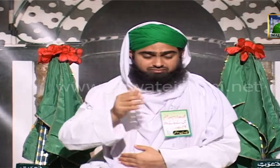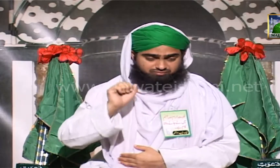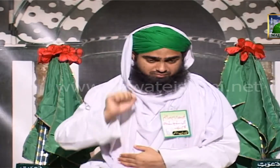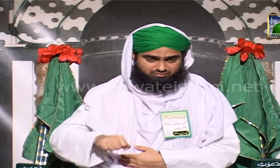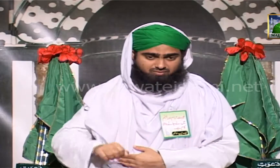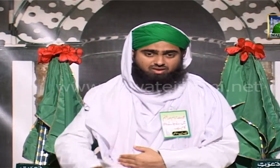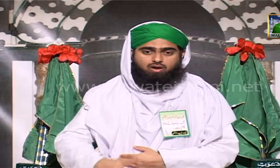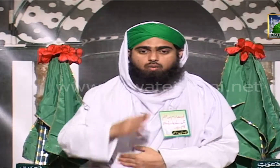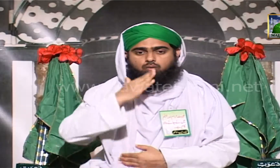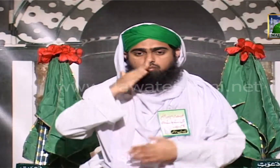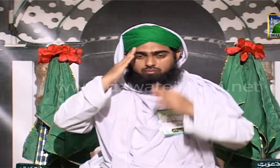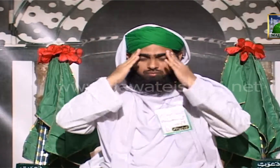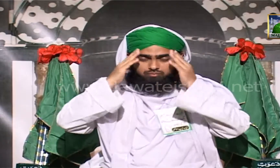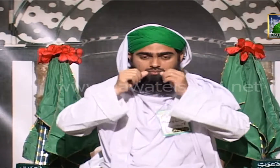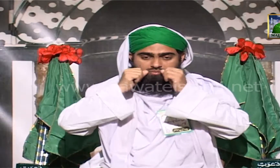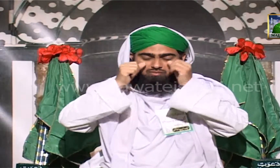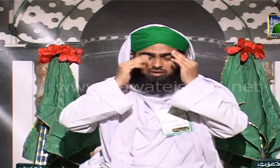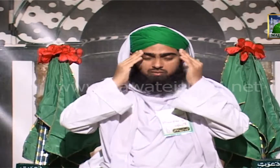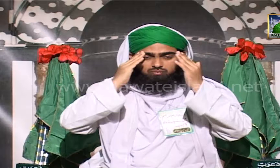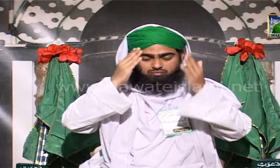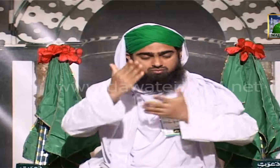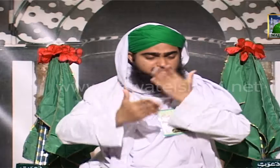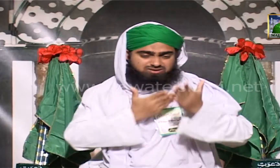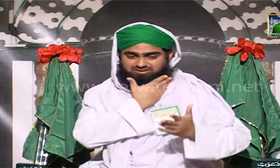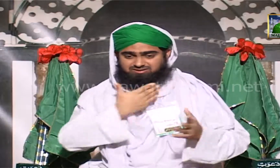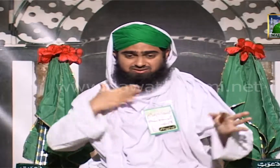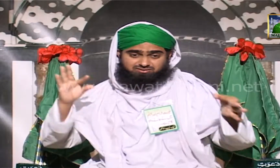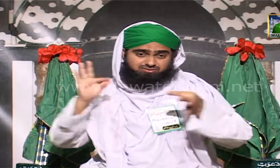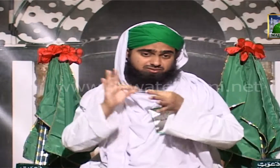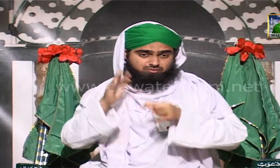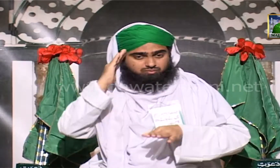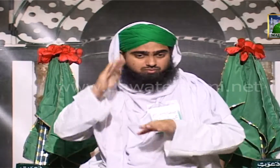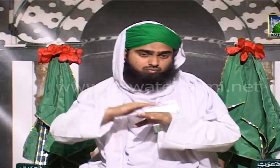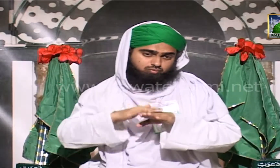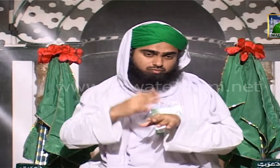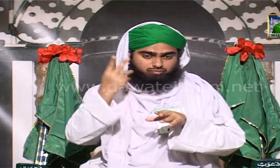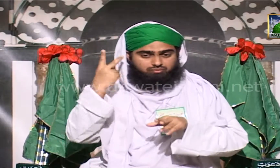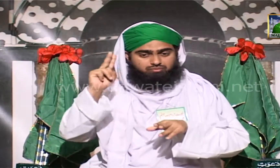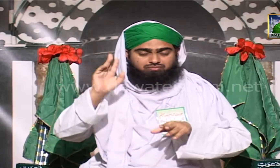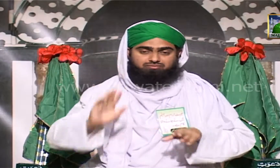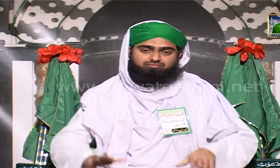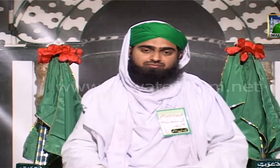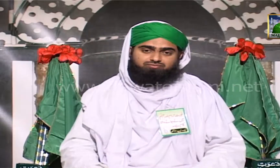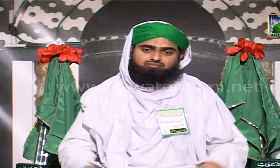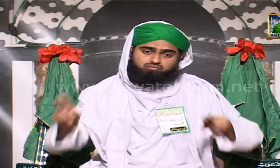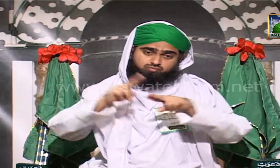کی محبت اور صلاۃ و سلام کی کشش جو ہے وہ مجھے روک لیتی کہ جمعے کو کم از کم درود و سلام ضرور ضرور ضرور ہونا ہی